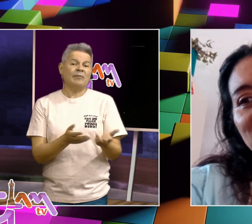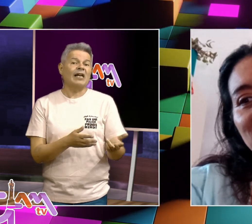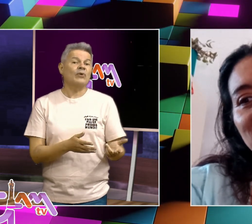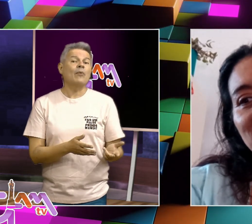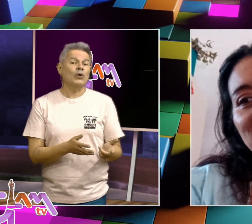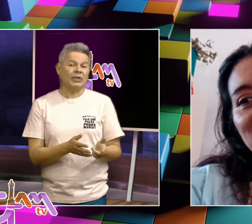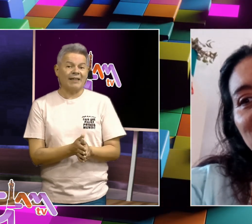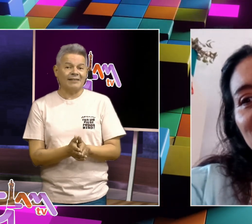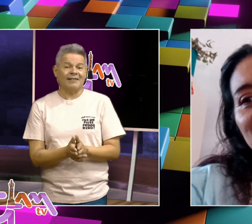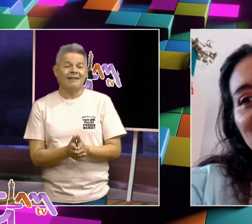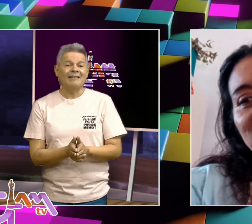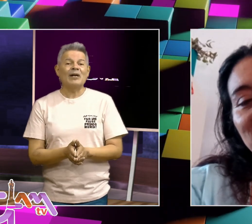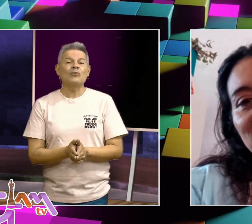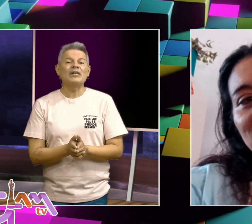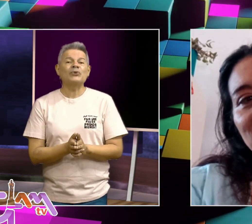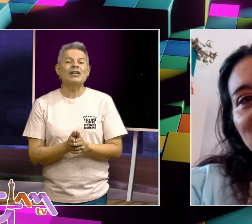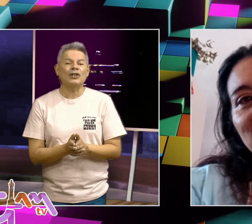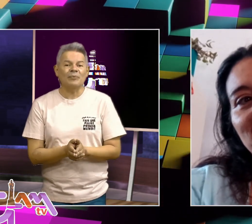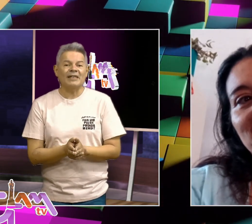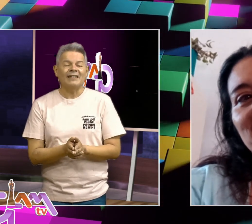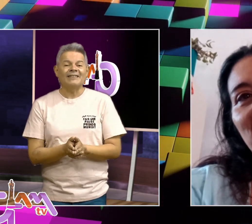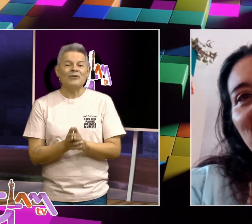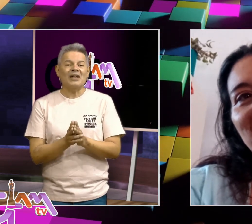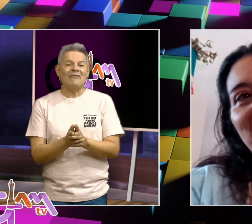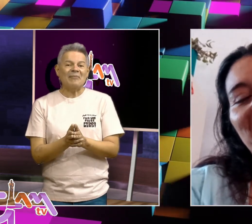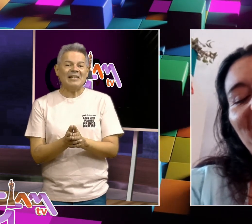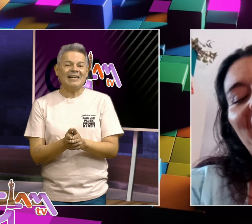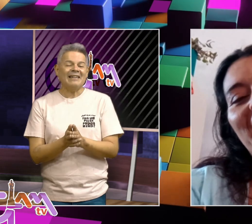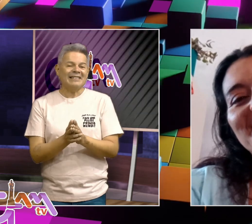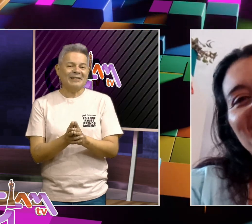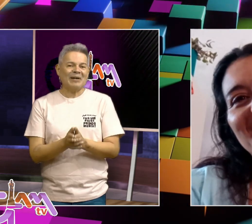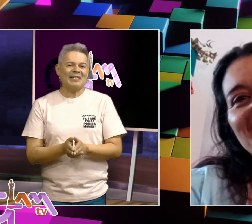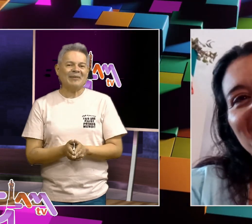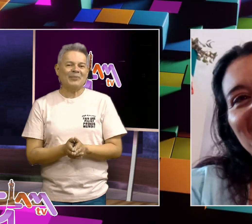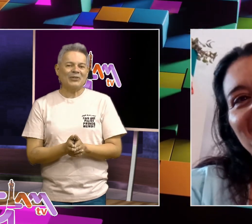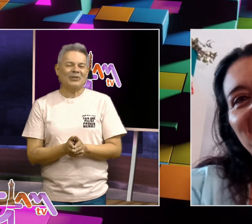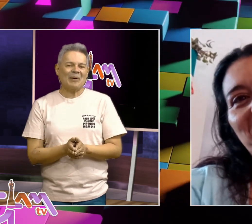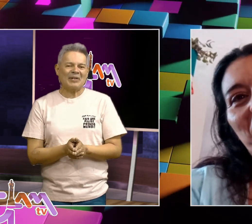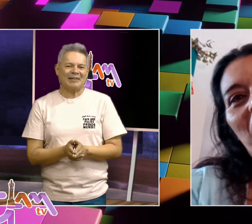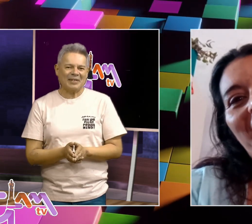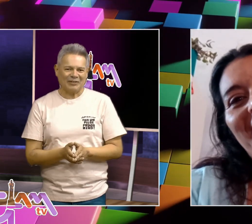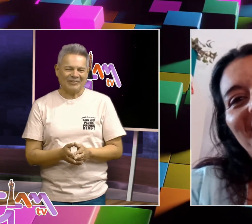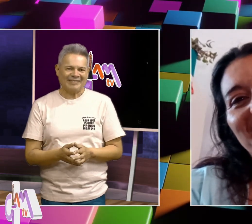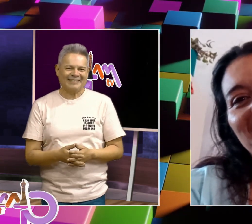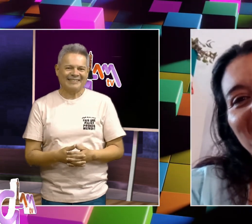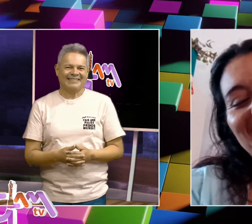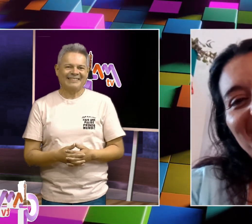mentalidades y también algunas voluntades, ¿eh? Te mando un beso enorme, saludo a la familia y seguramente pronto nos vamos a estar